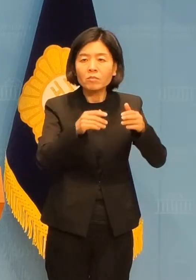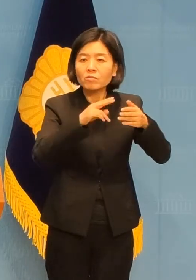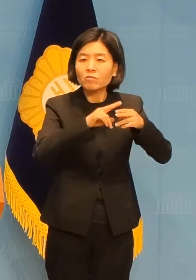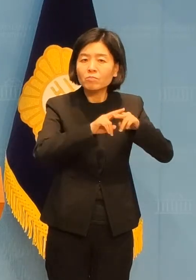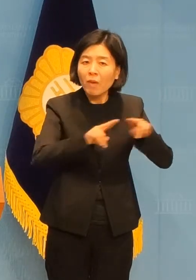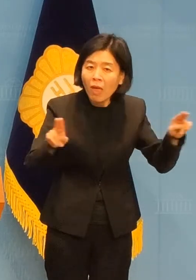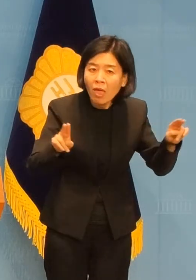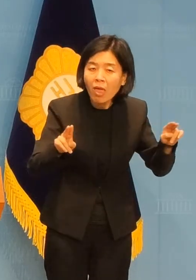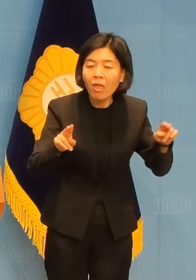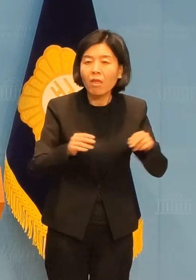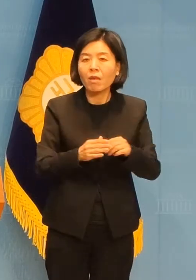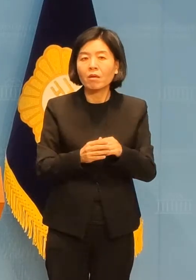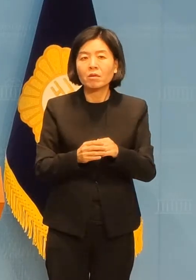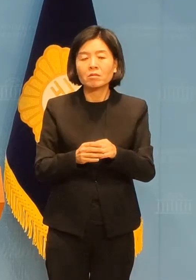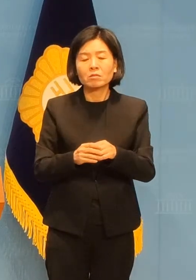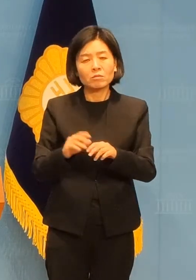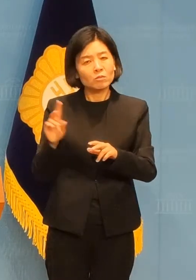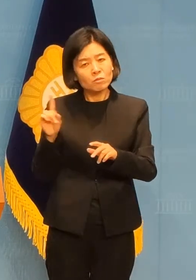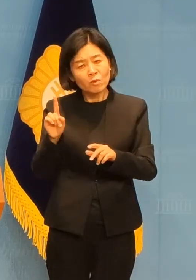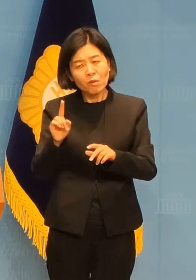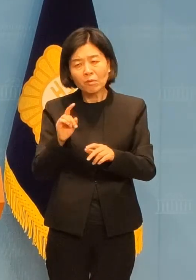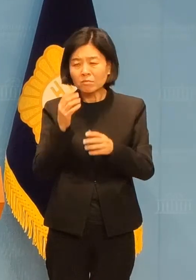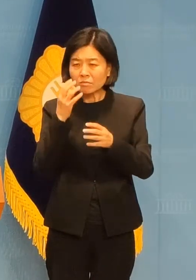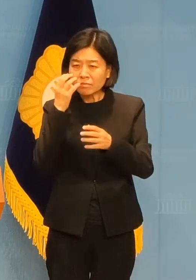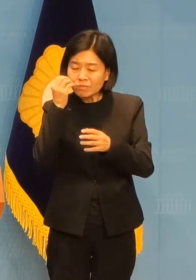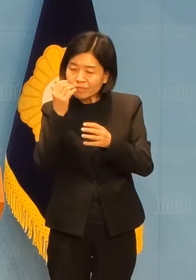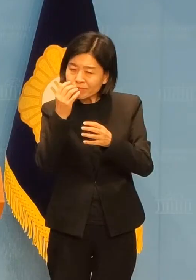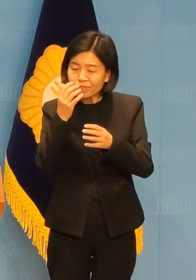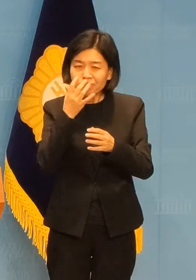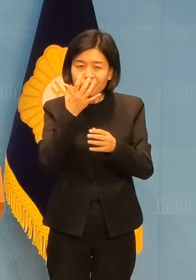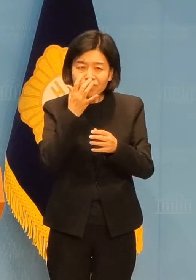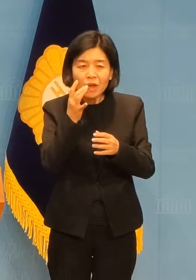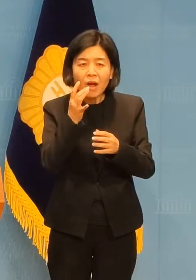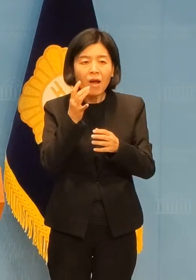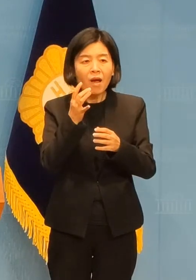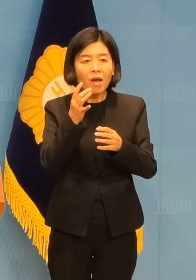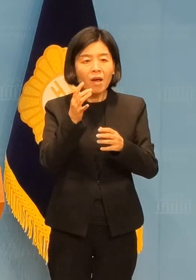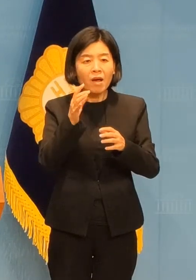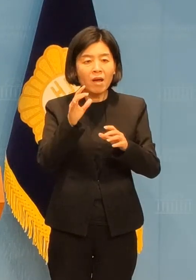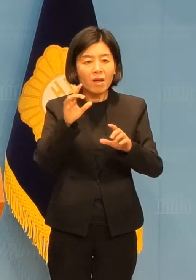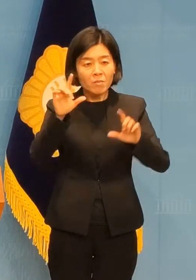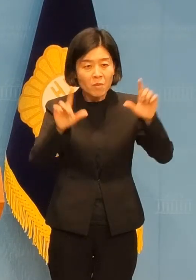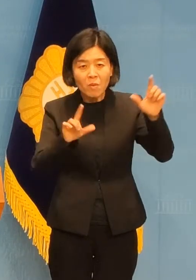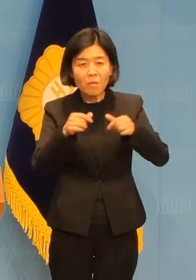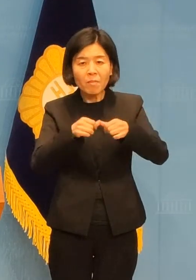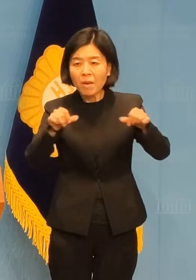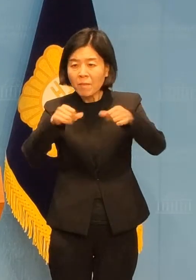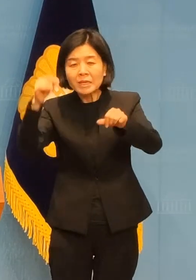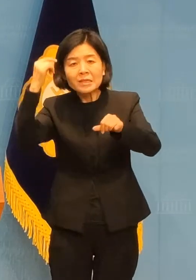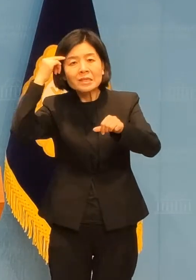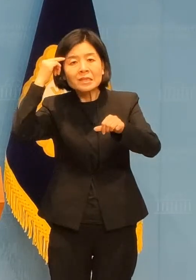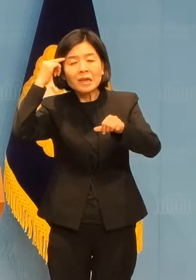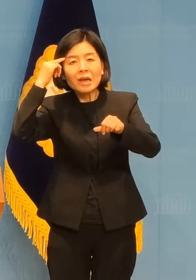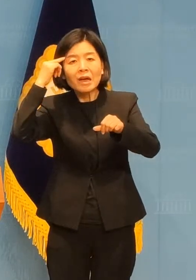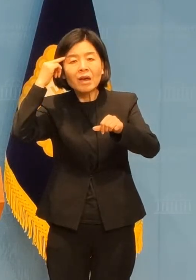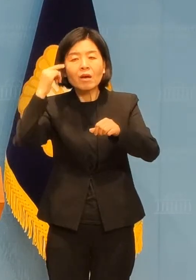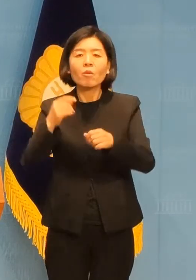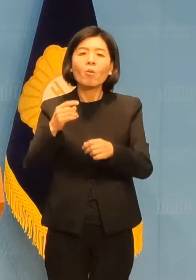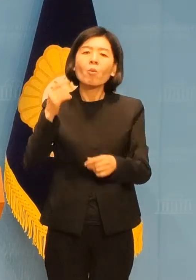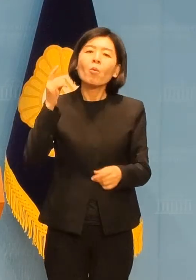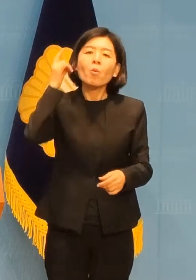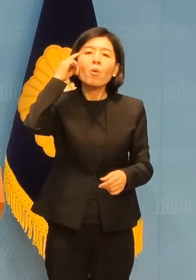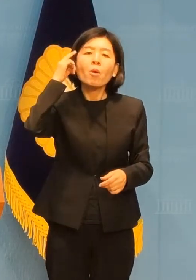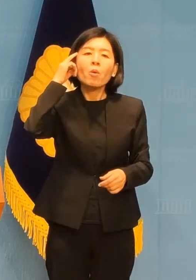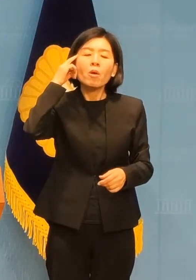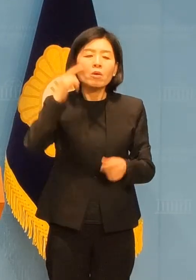없는 일들, 조형물들을 통해서 경관 자체를 망가뜨리는 일들을 하고 있습니다. 과연 무엇 때문에 이러는